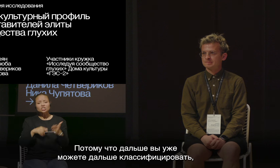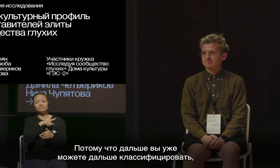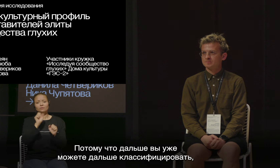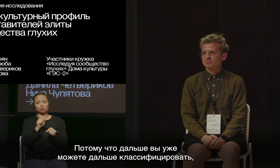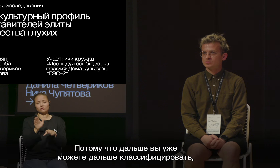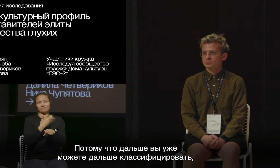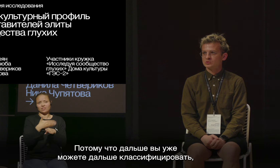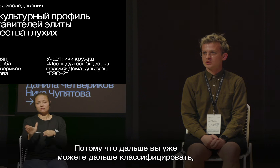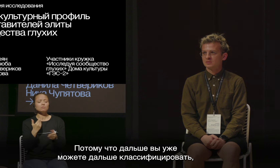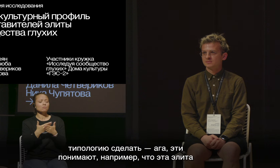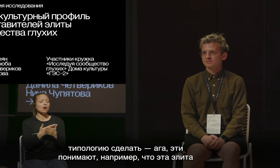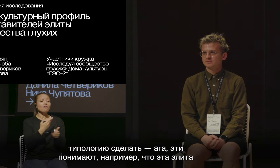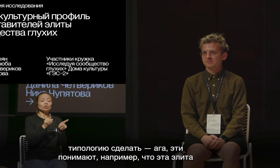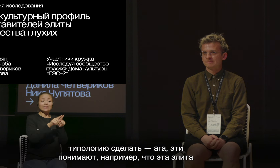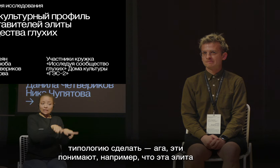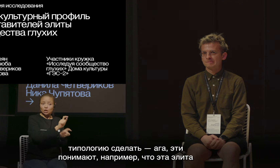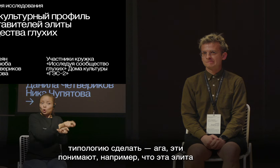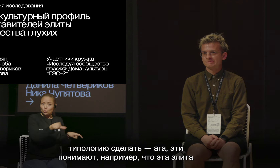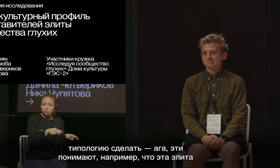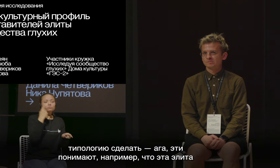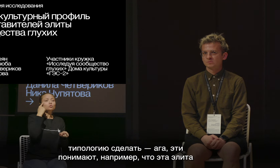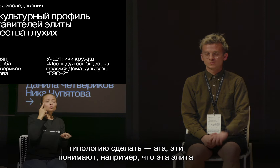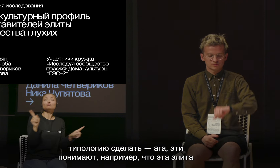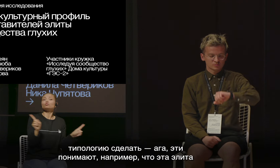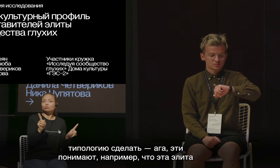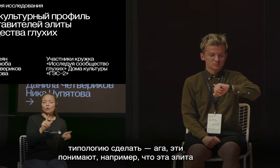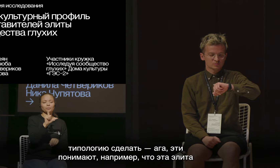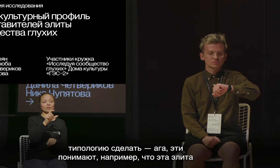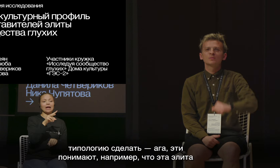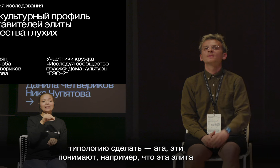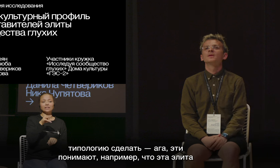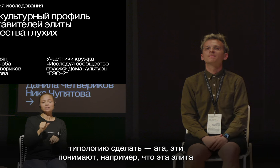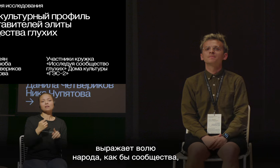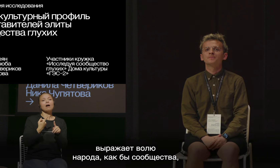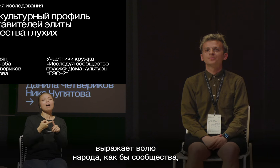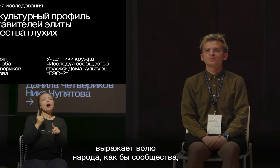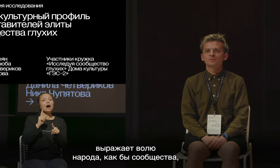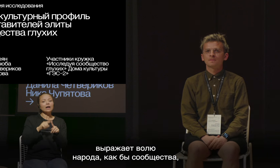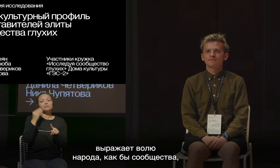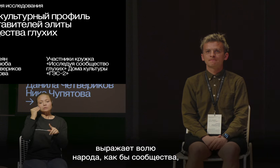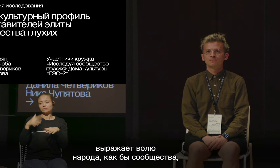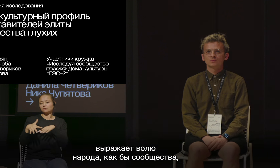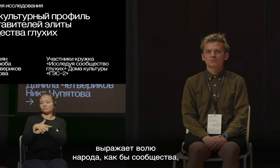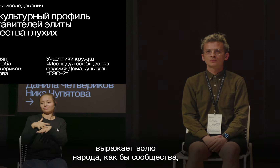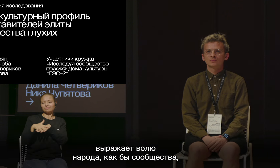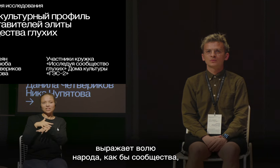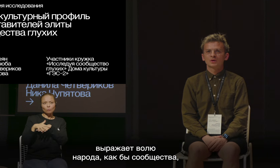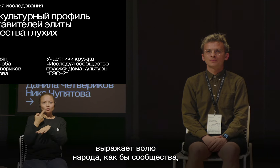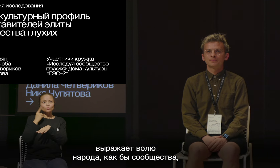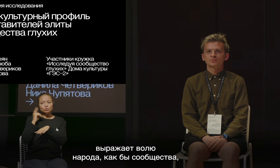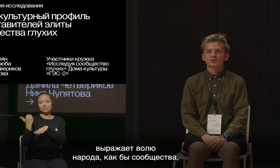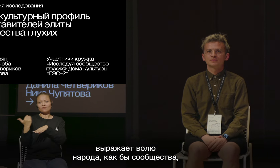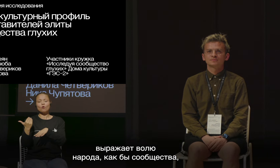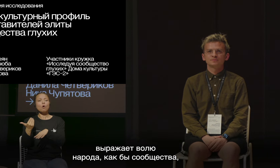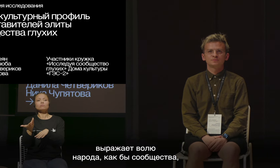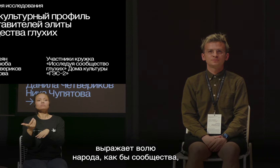эти понимают, например, что эта элита как бы выражает волю народа, ну, как бы сообщества, а эта элита, потому что он